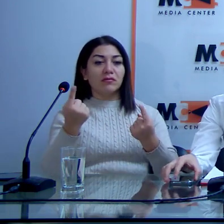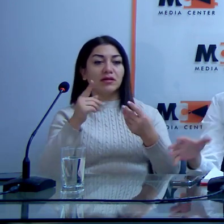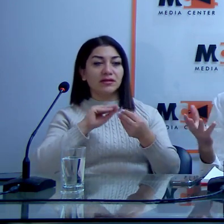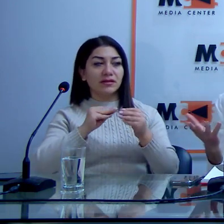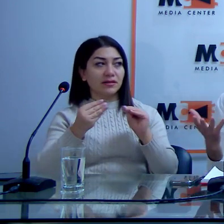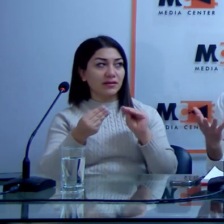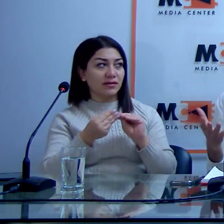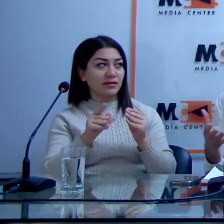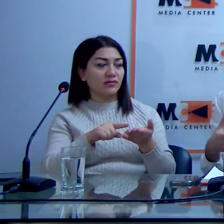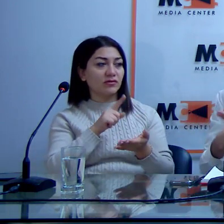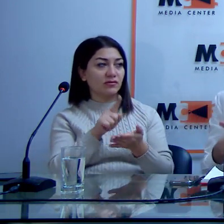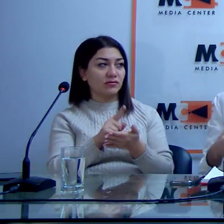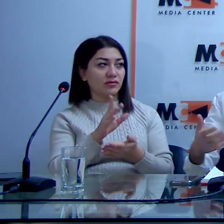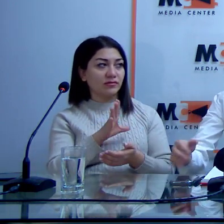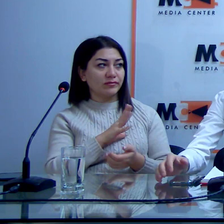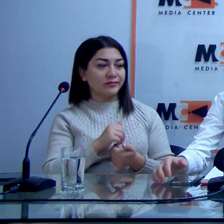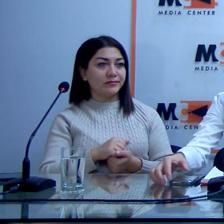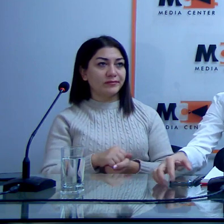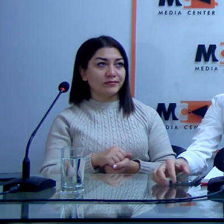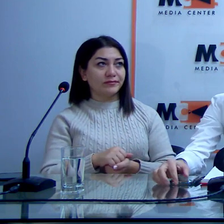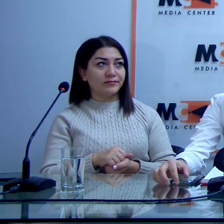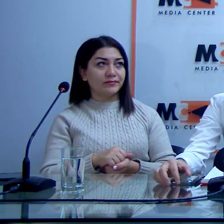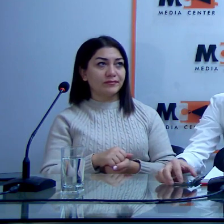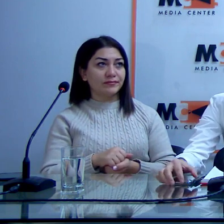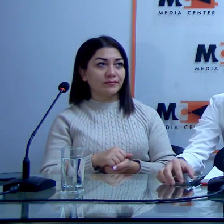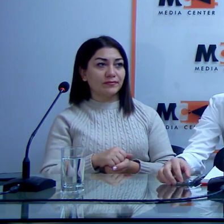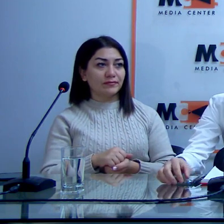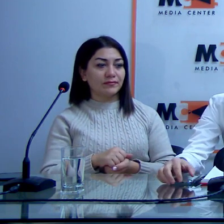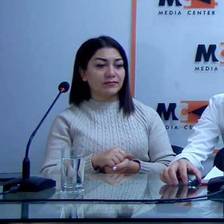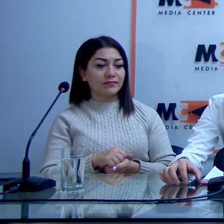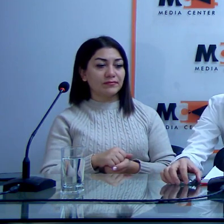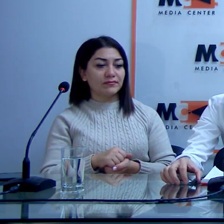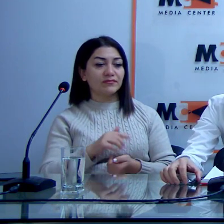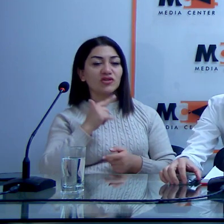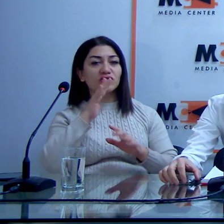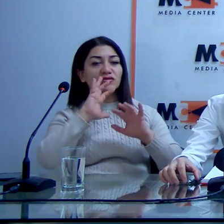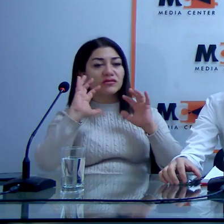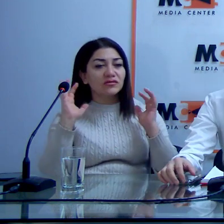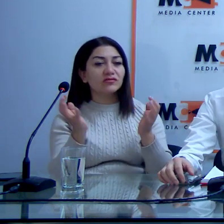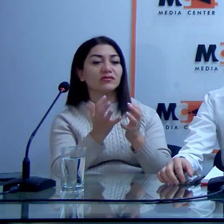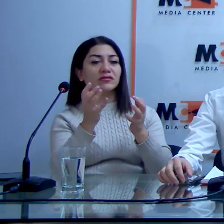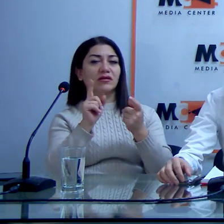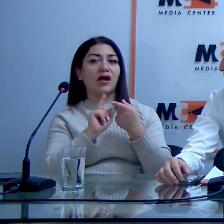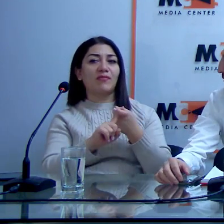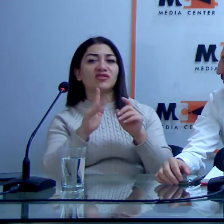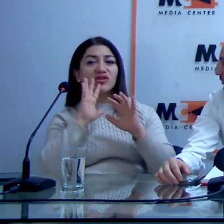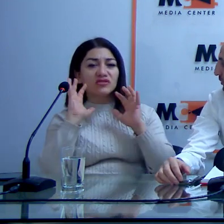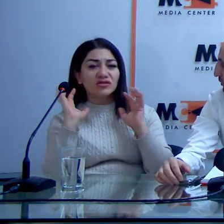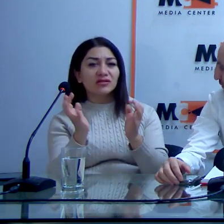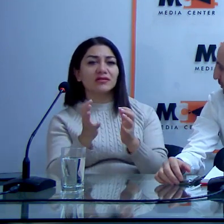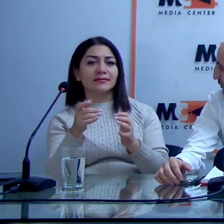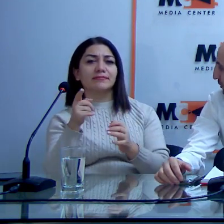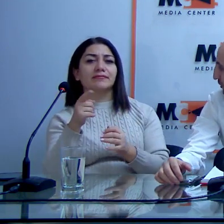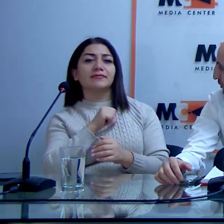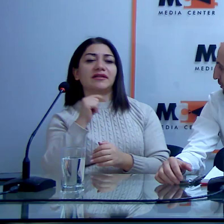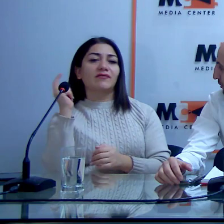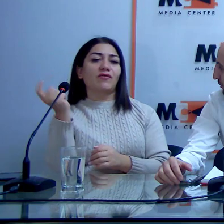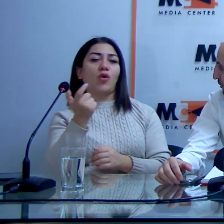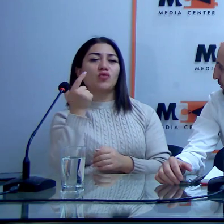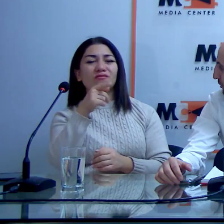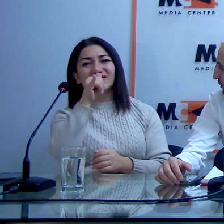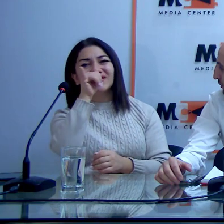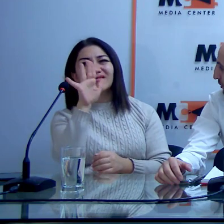իրենք բարձրաձայնում են։ Հիմնականում դա այդպես ģեր հոգատարության հարց է մեծ մասամբ։